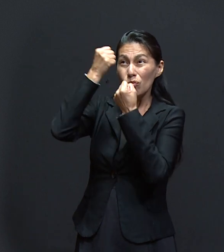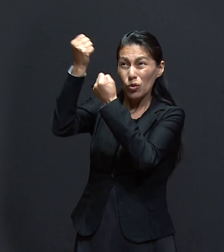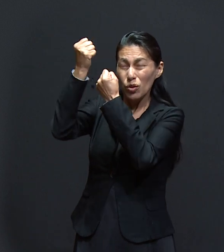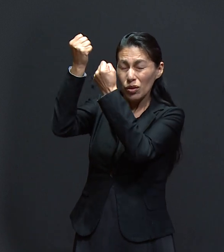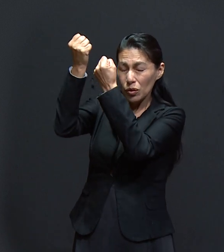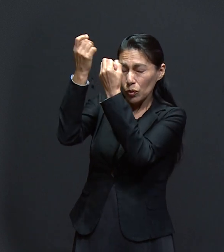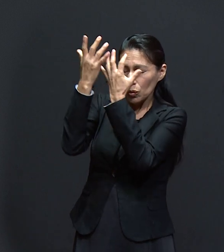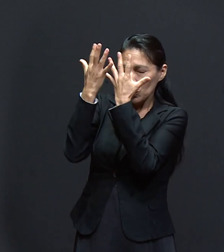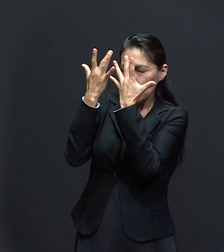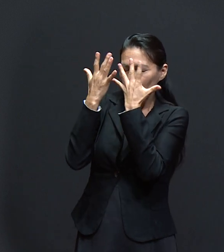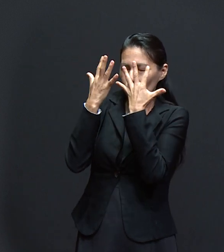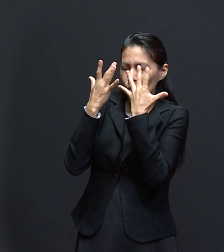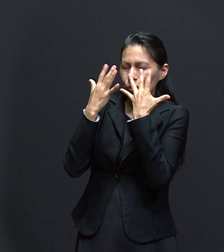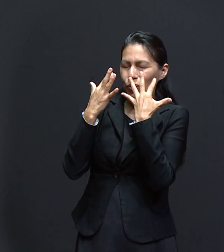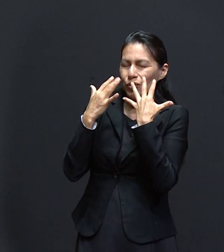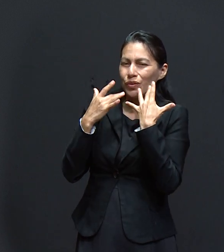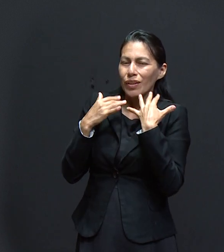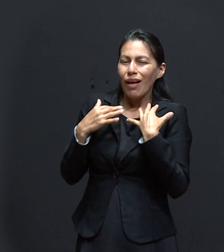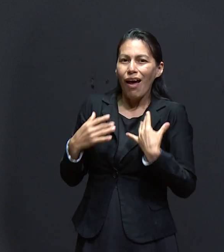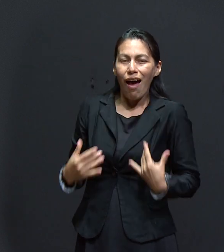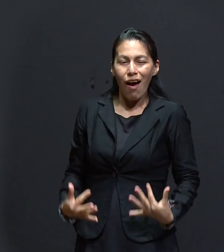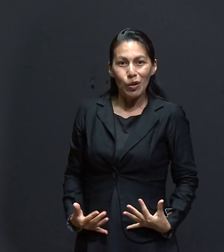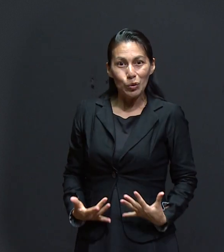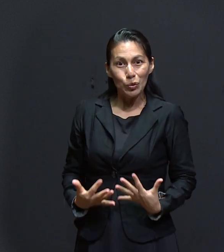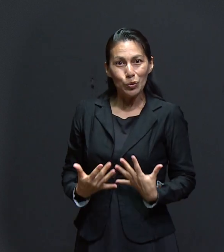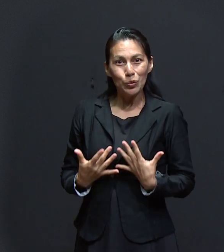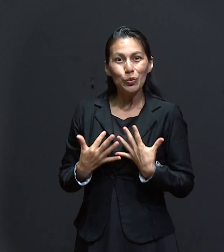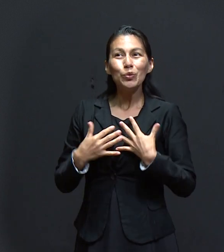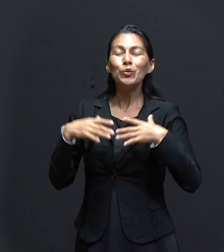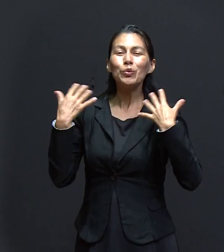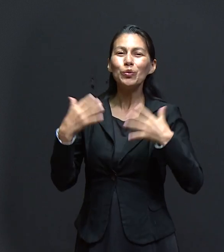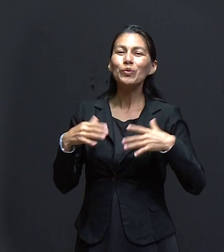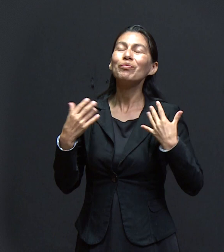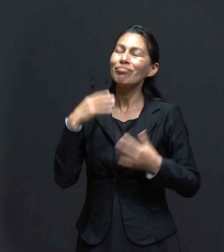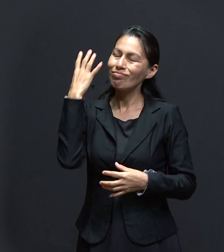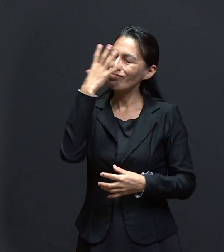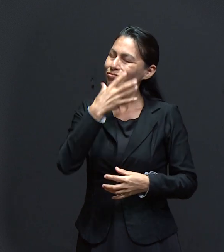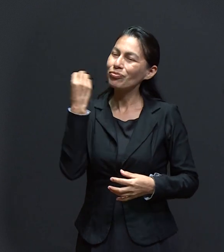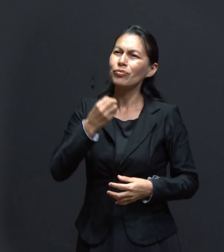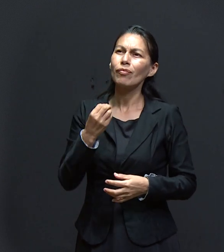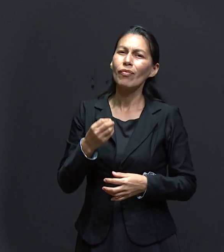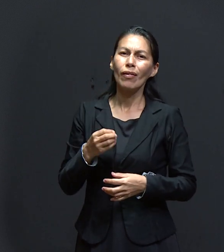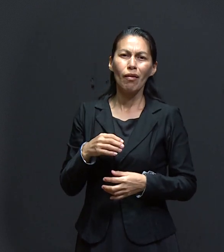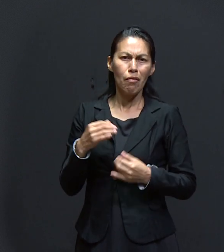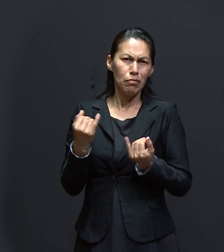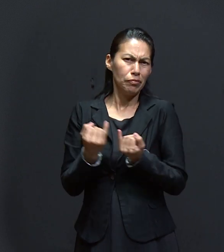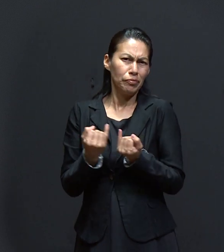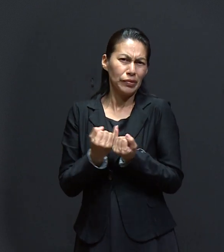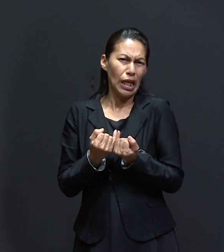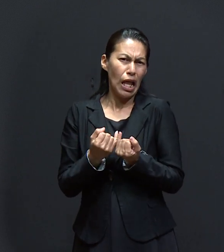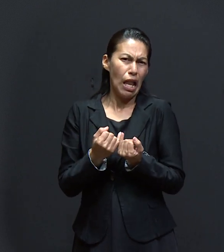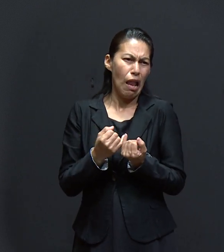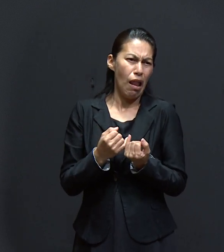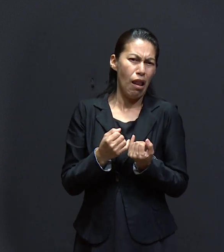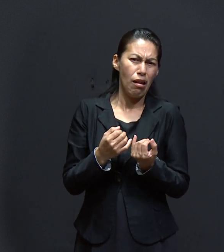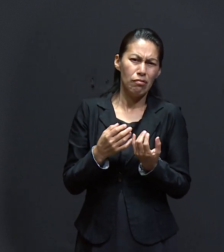poder es una arma en un campo de batalla